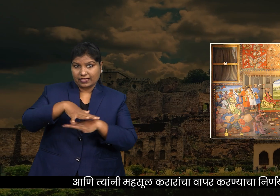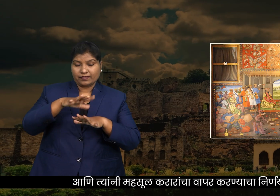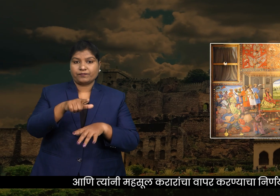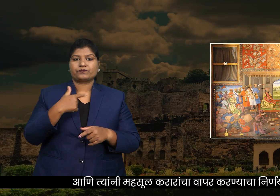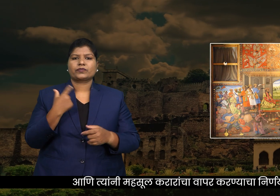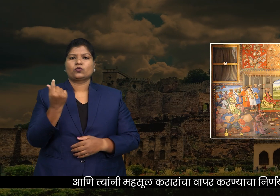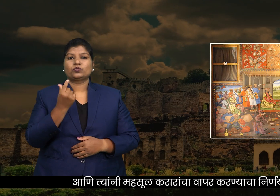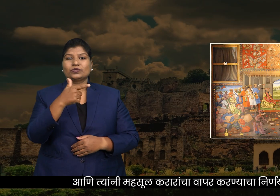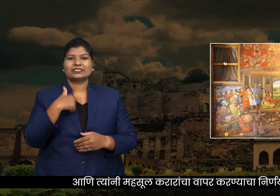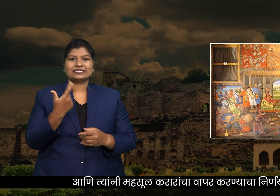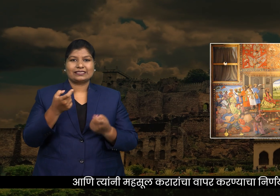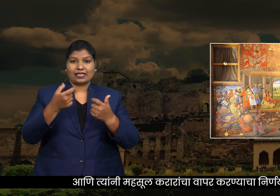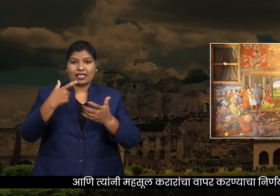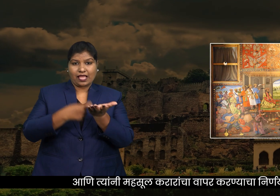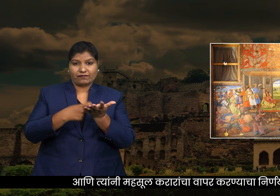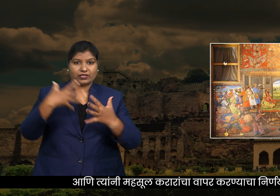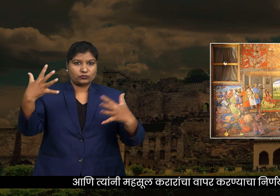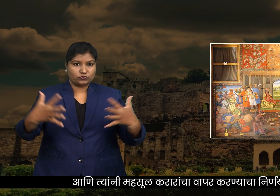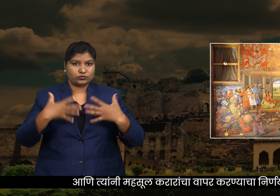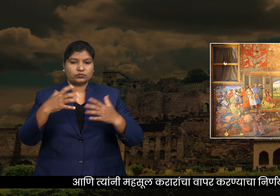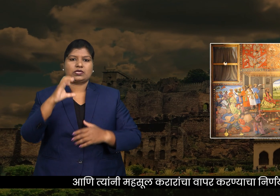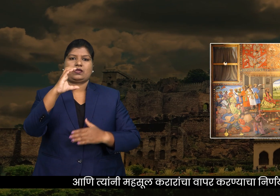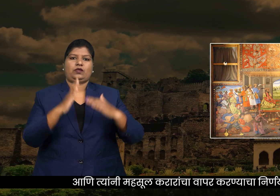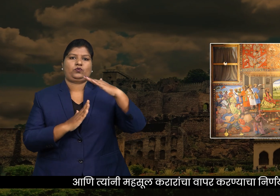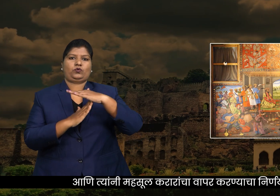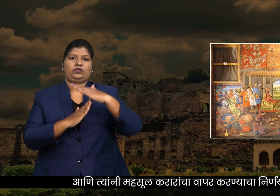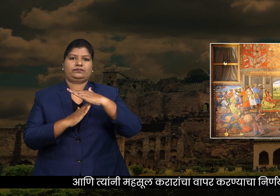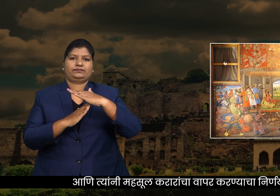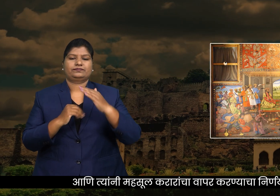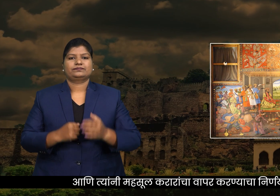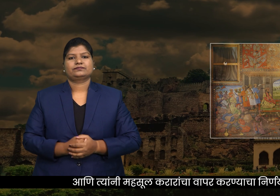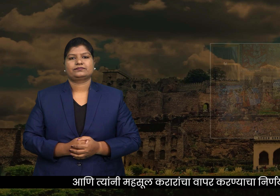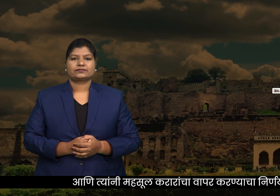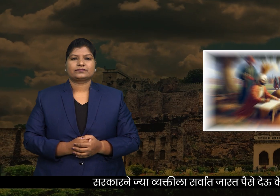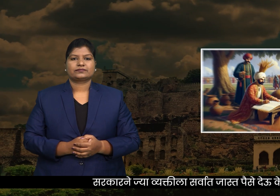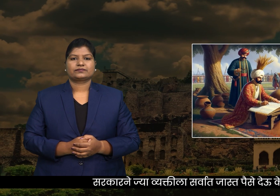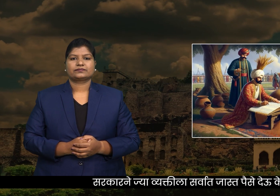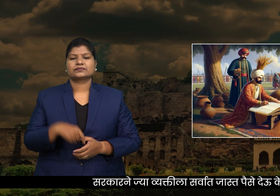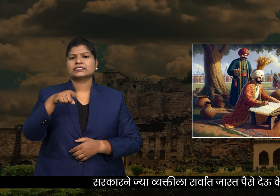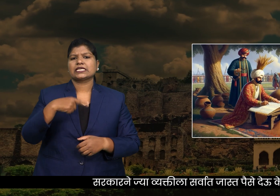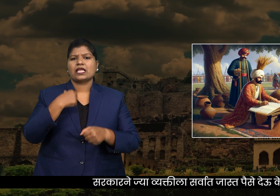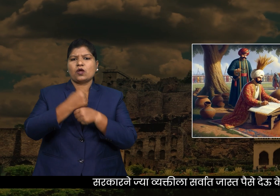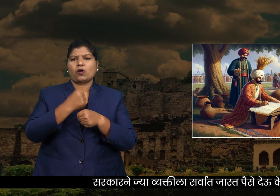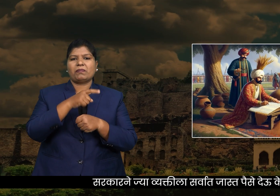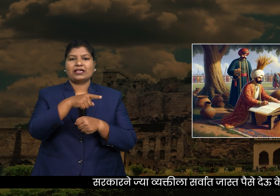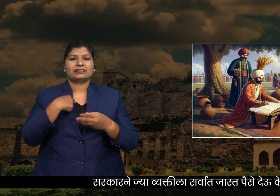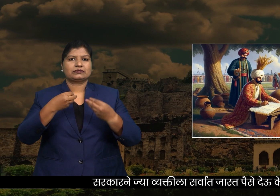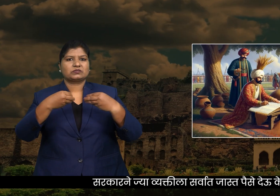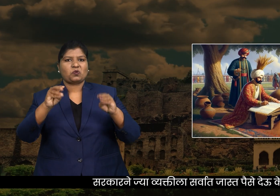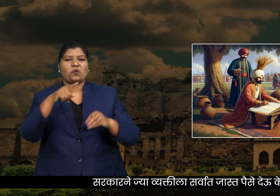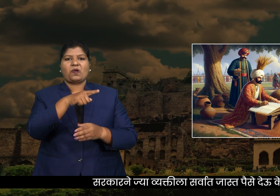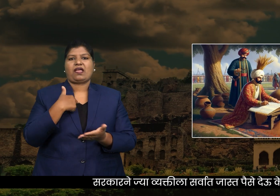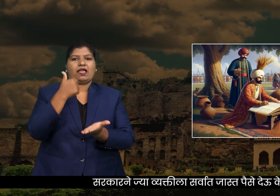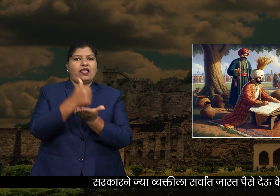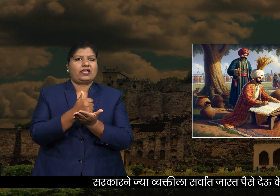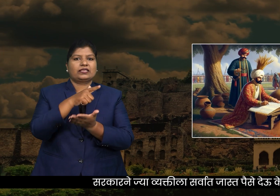महसूल करारांचा वापर करण्याचा निर्णय घेतला. सरकारने ज्या व्यक्तीला